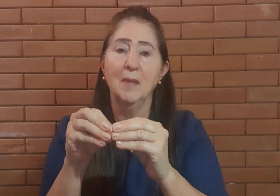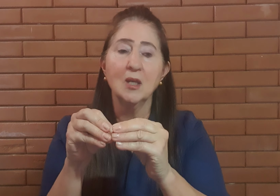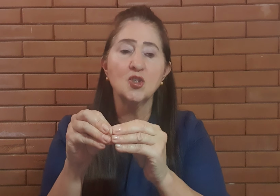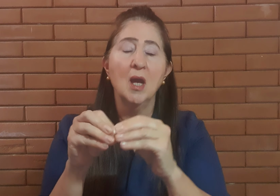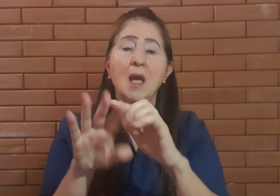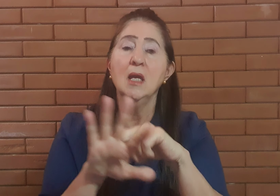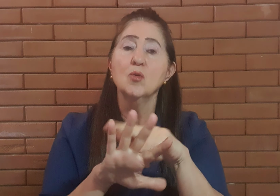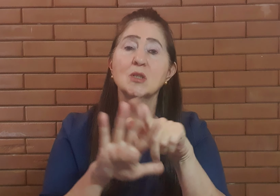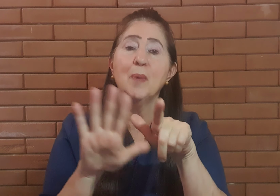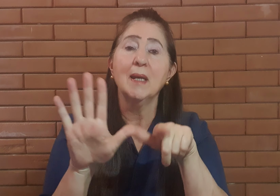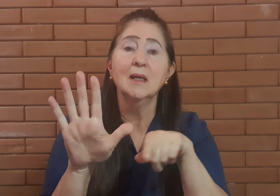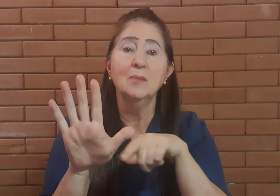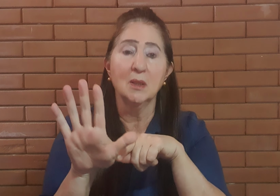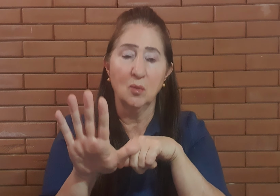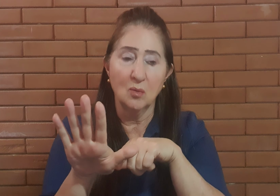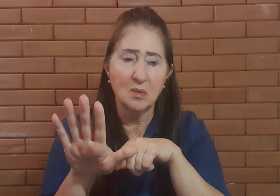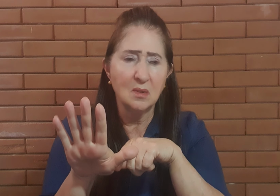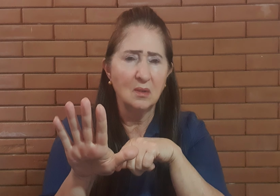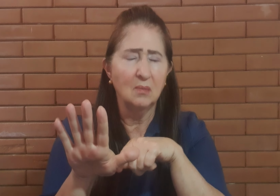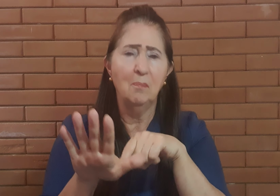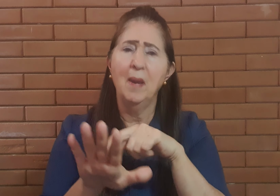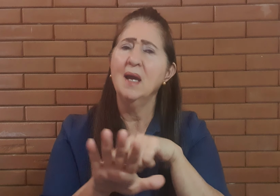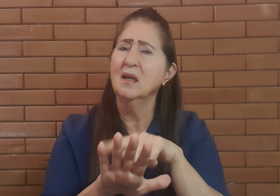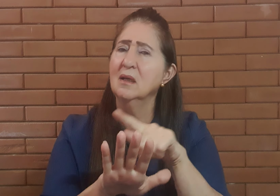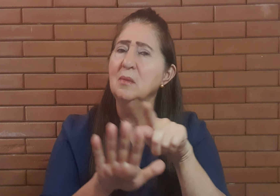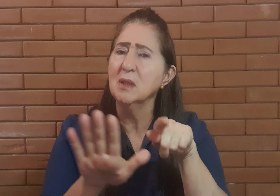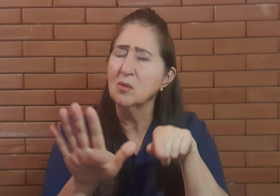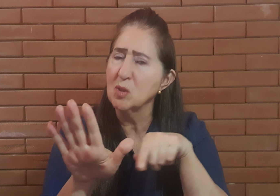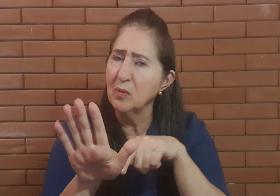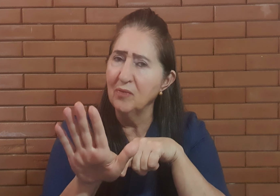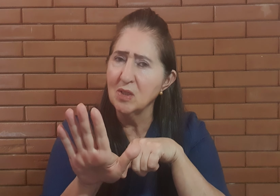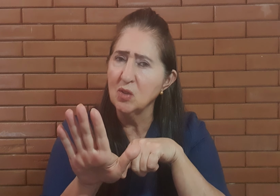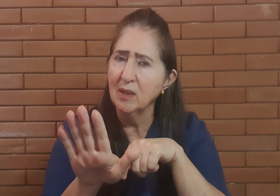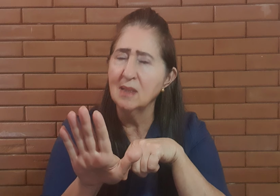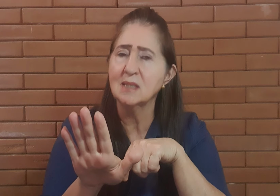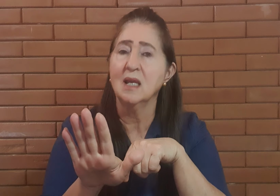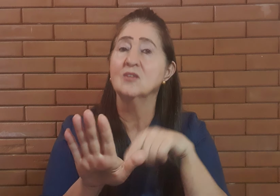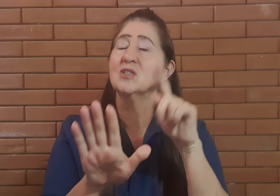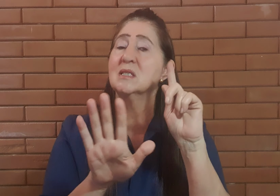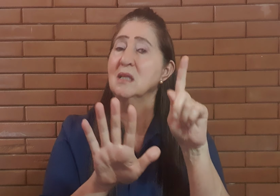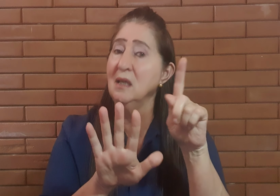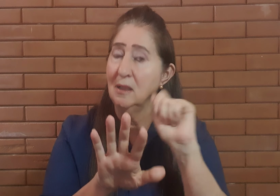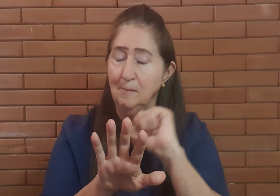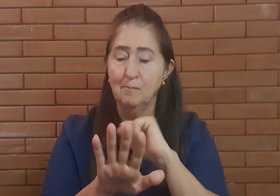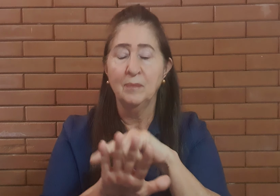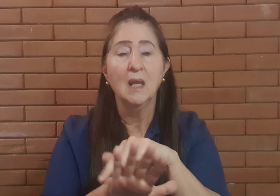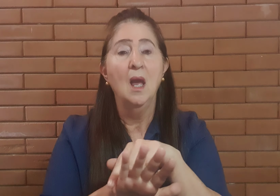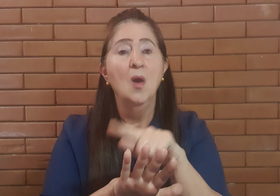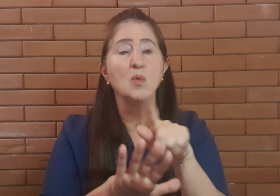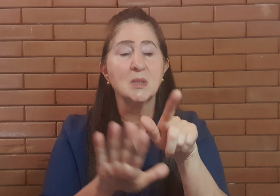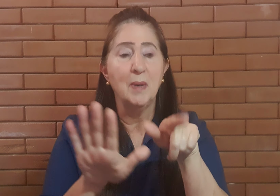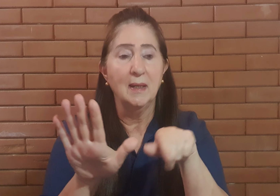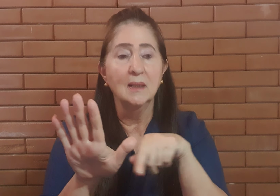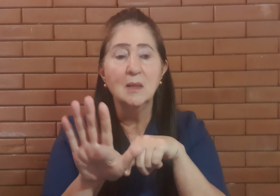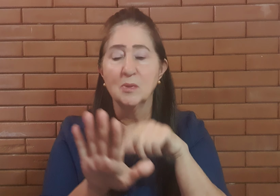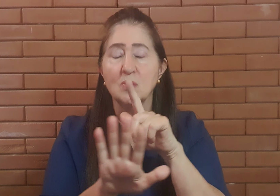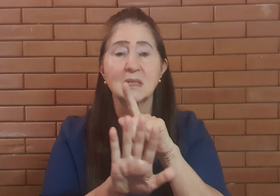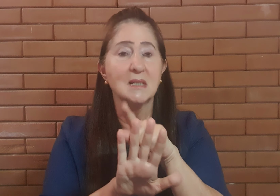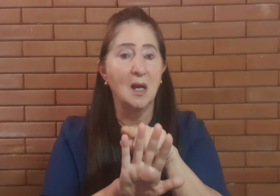corretamente, e os parâmetros. Parâmetros, professora Elisete? Sim, os parâmetros